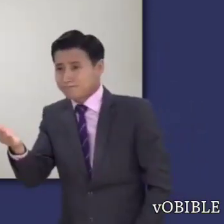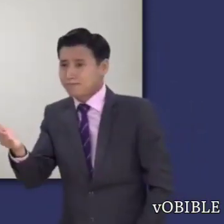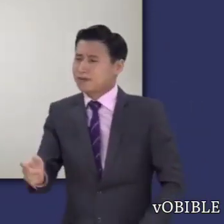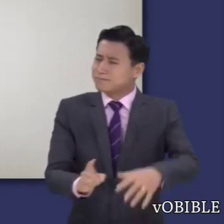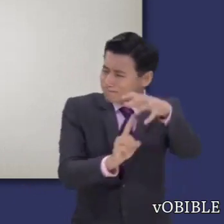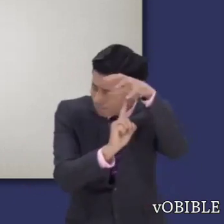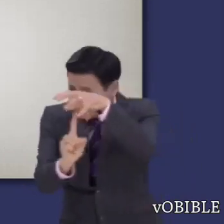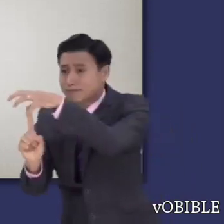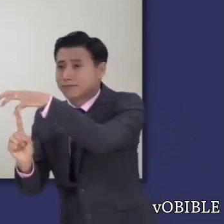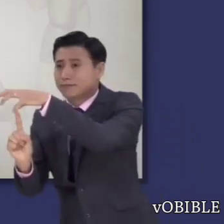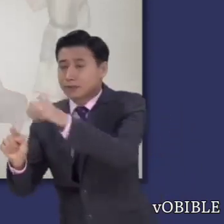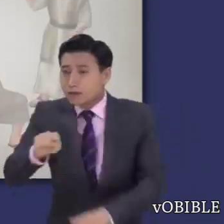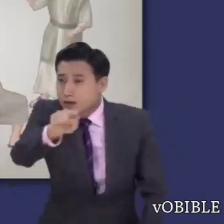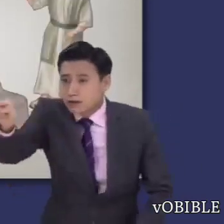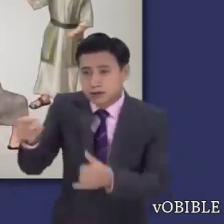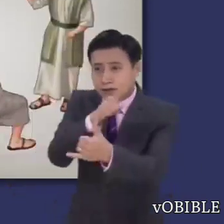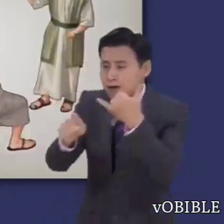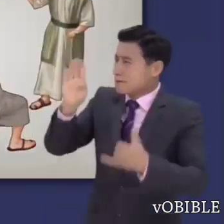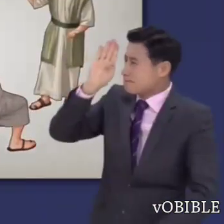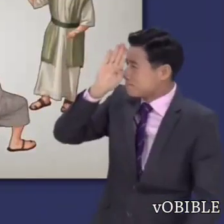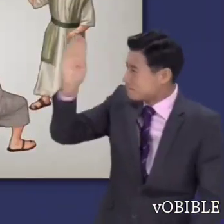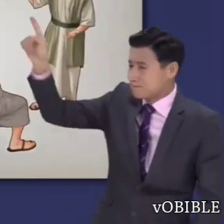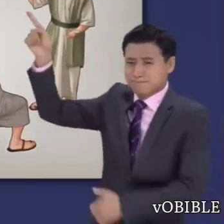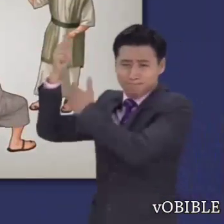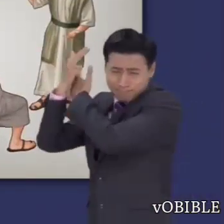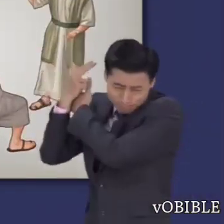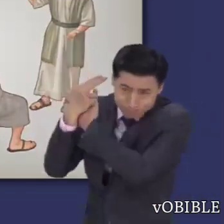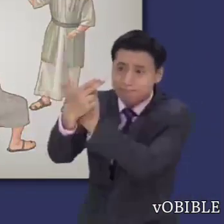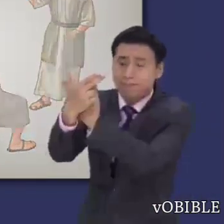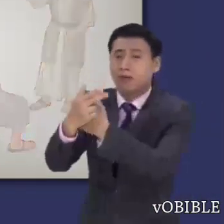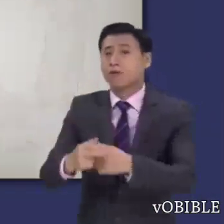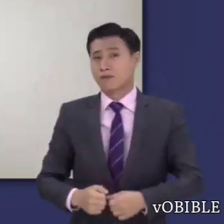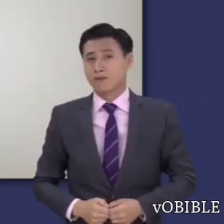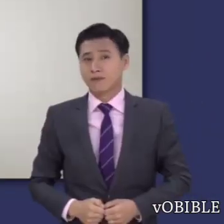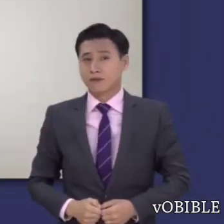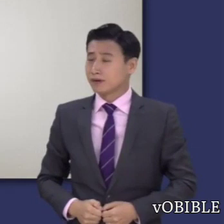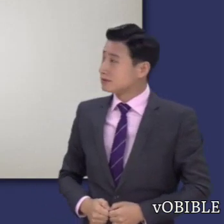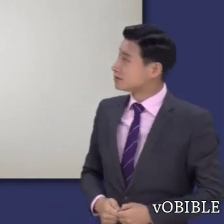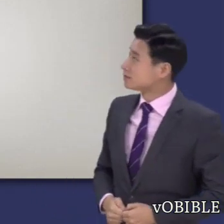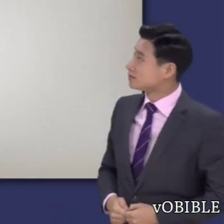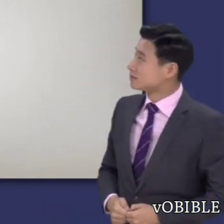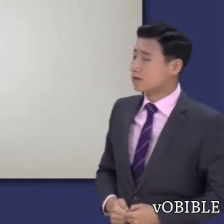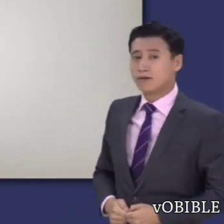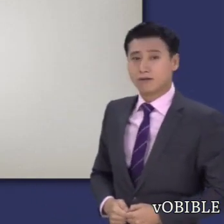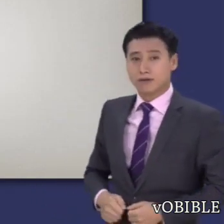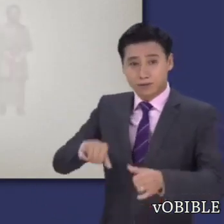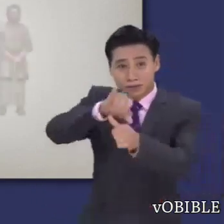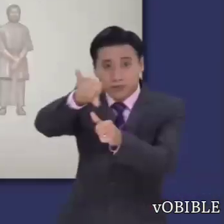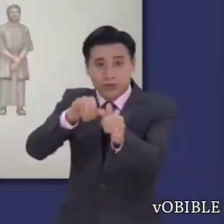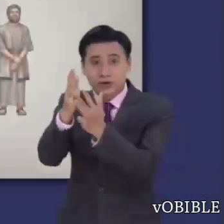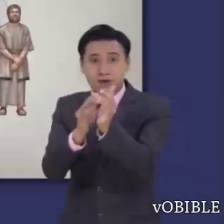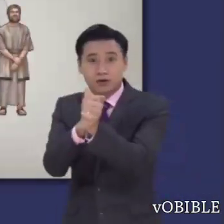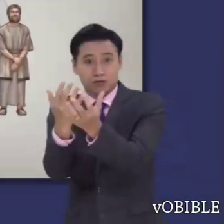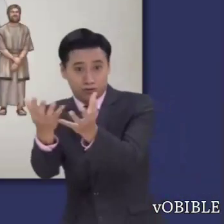神，准备好为上帝服务，但也要提防有罪的欲望。第二章谈到，有希望到